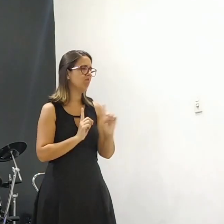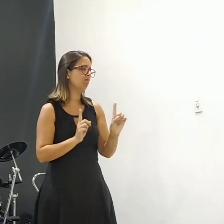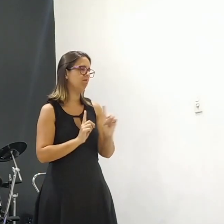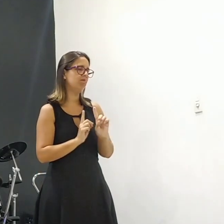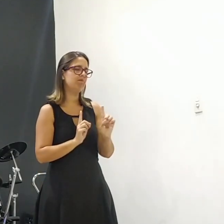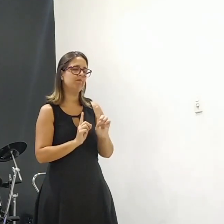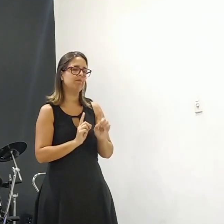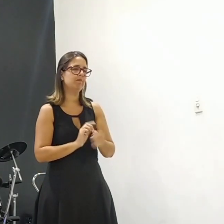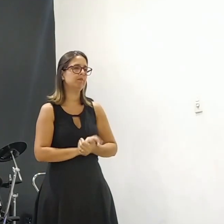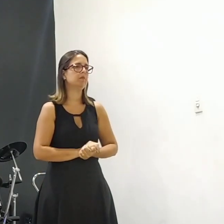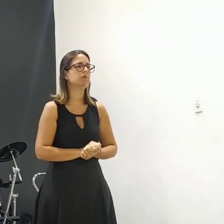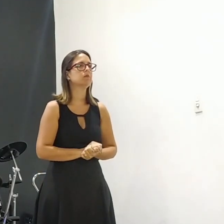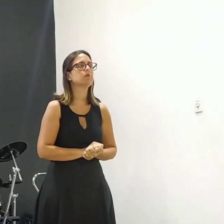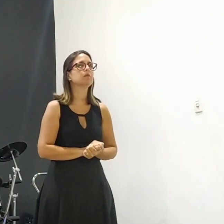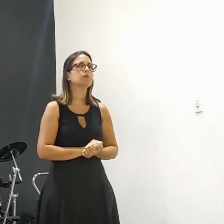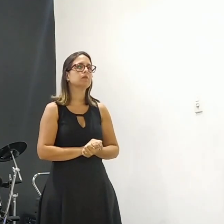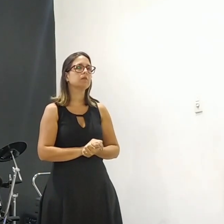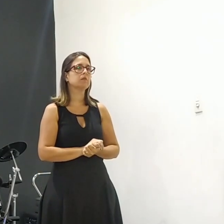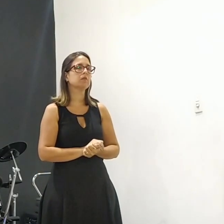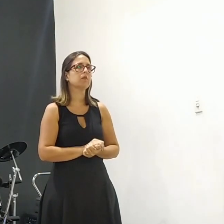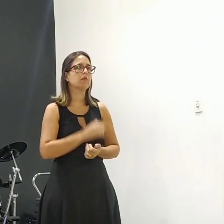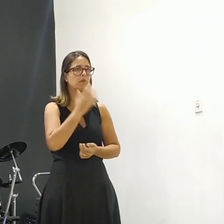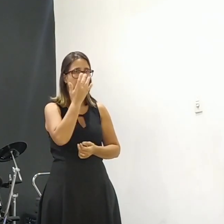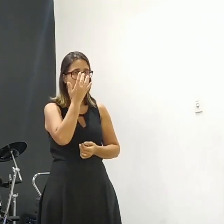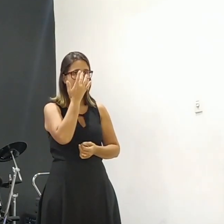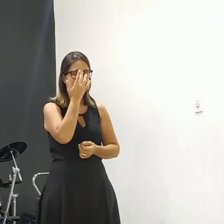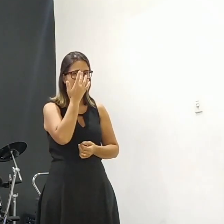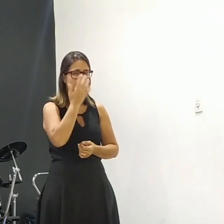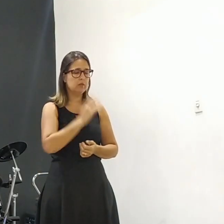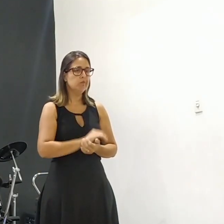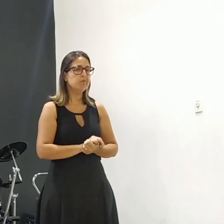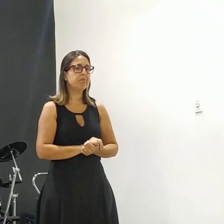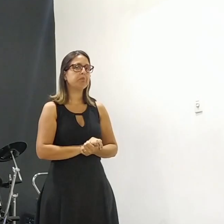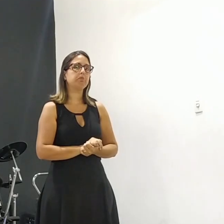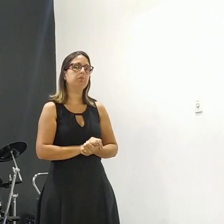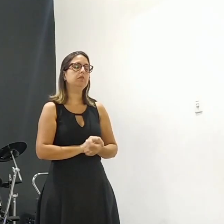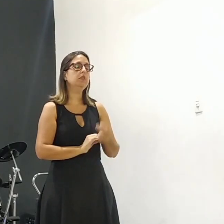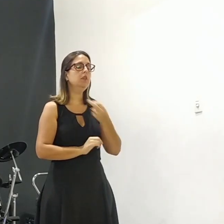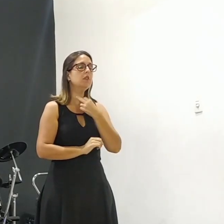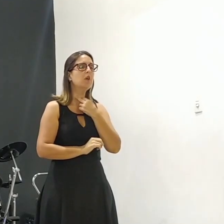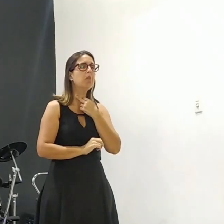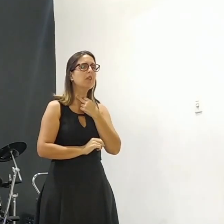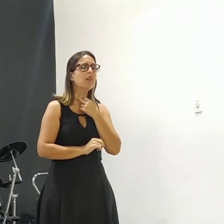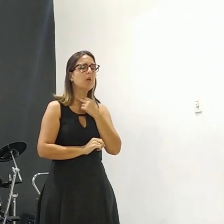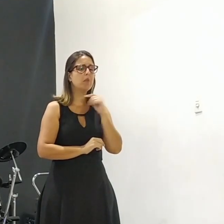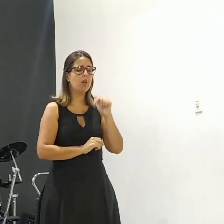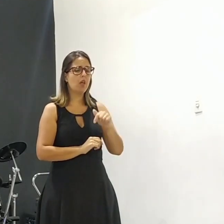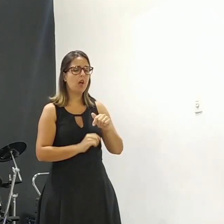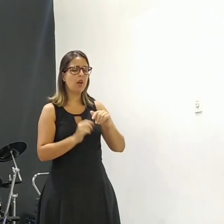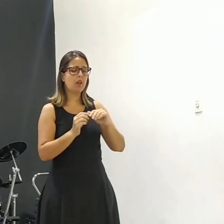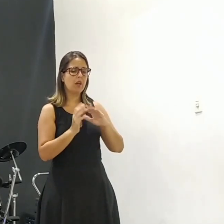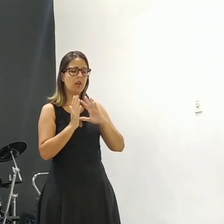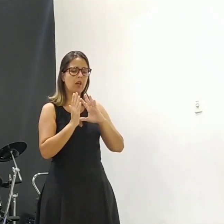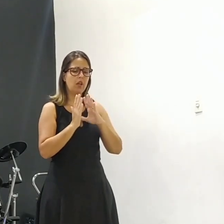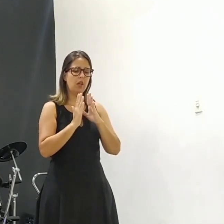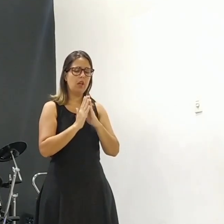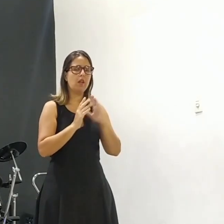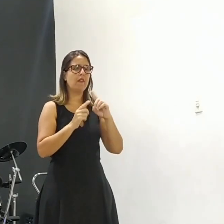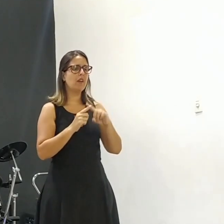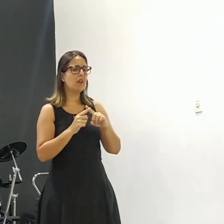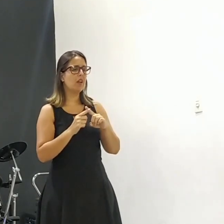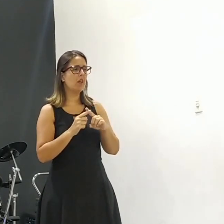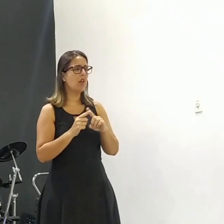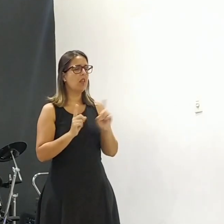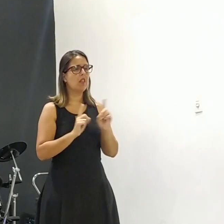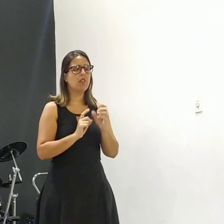com o raso. Nós não podemos passar pela igreja, com esse tempo que nós passamos aqui, e dizer, não está bom assim. Não